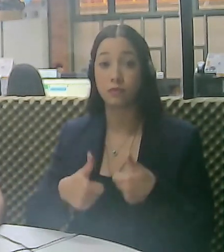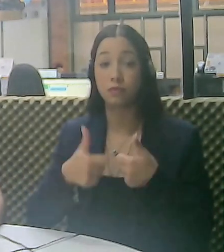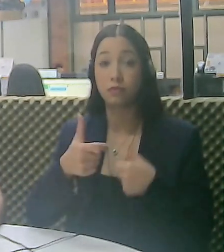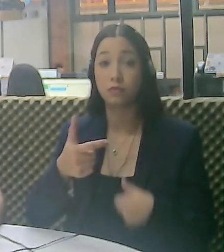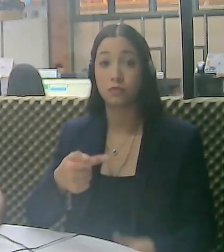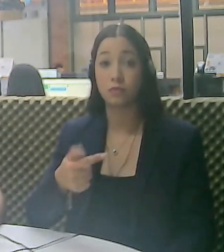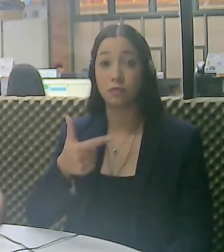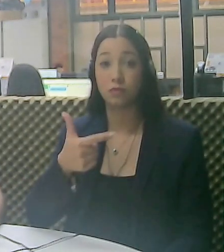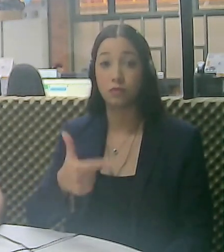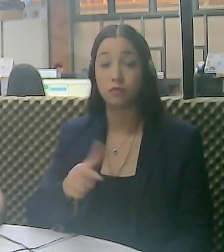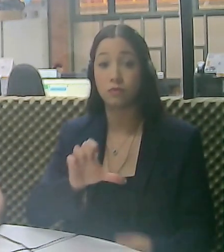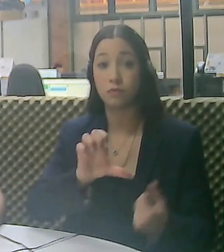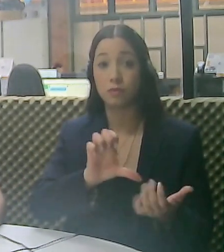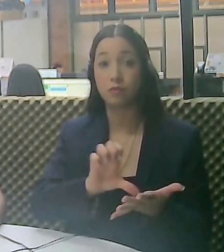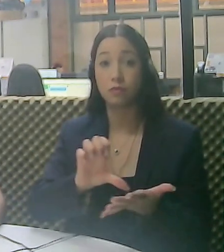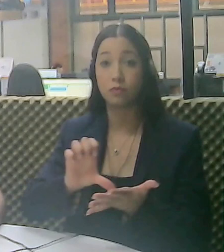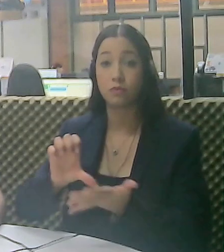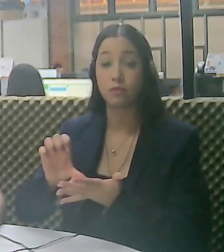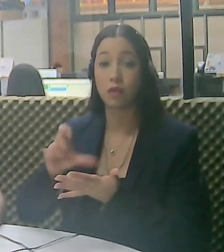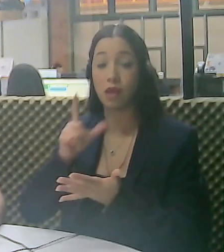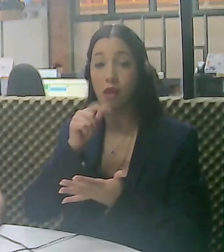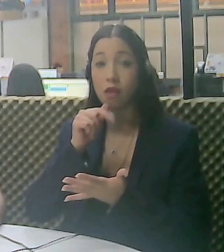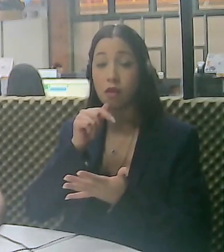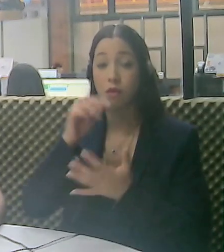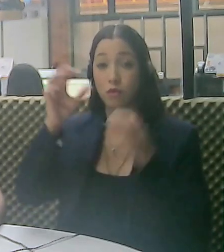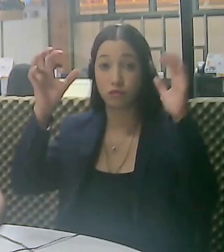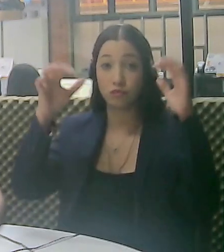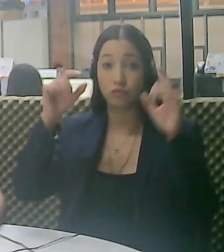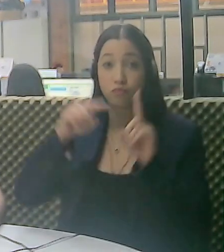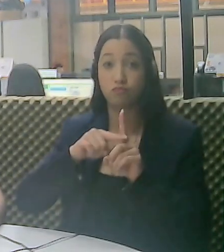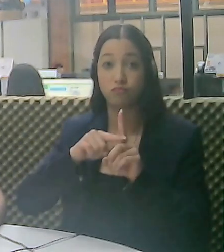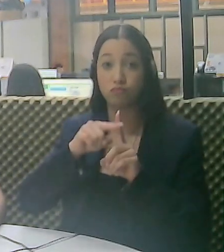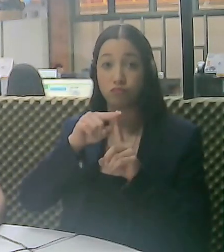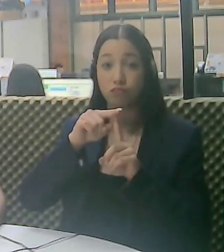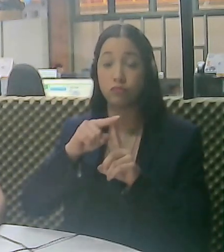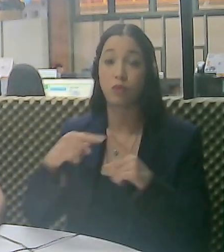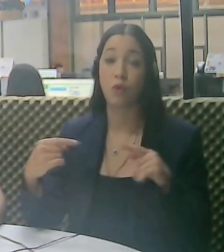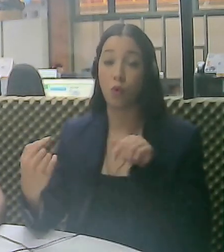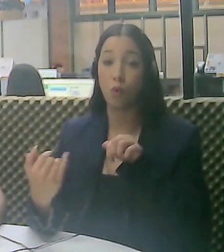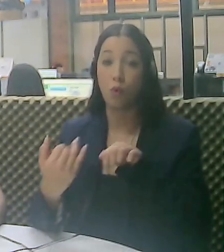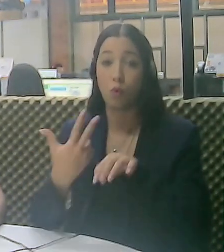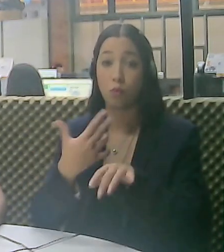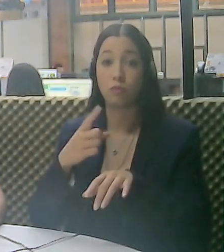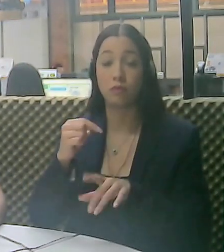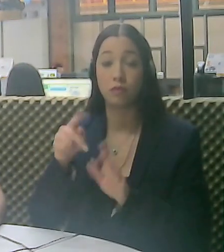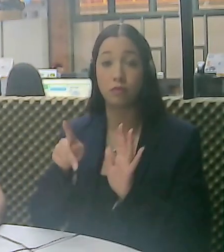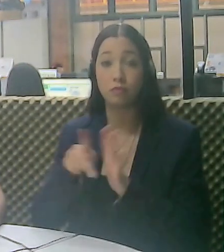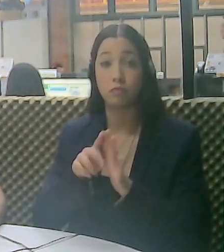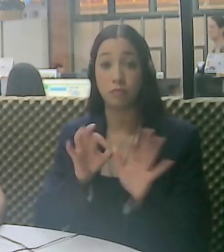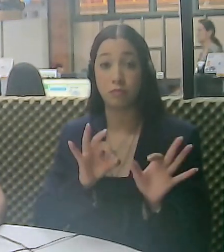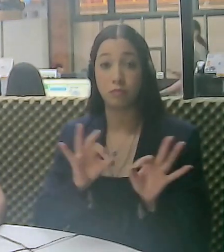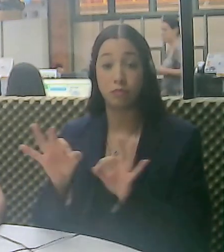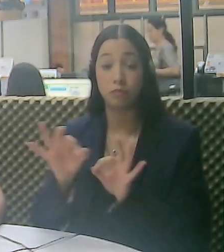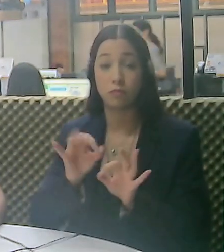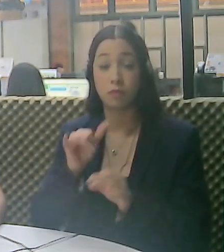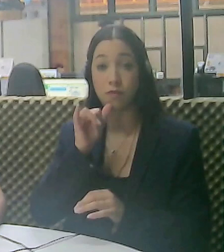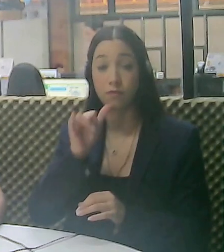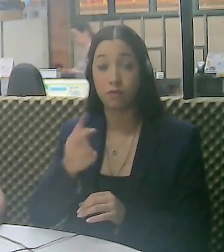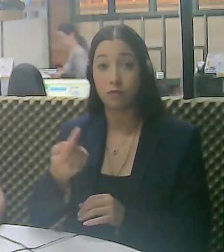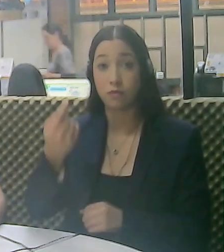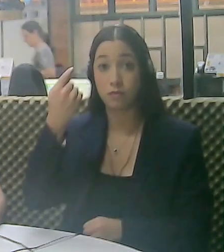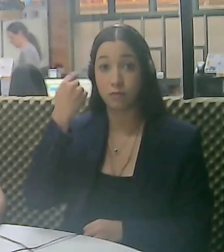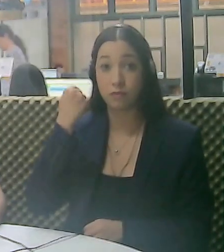72 pontos de pluviômetro, né? A rondônia é uma parte do projeto, né? Como eu disse anteriormente, acho bom, nós